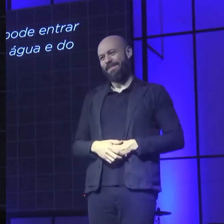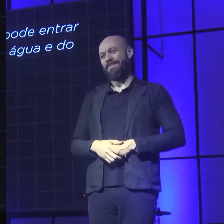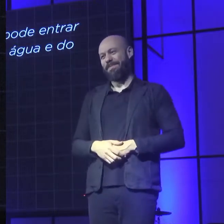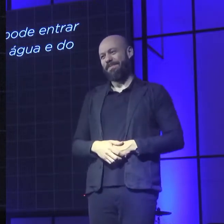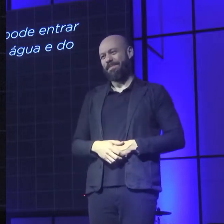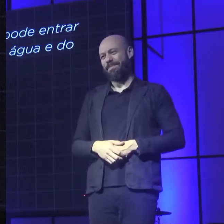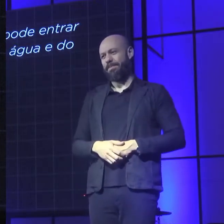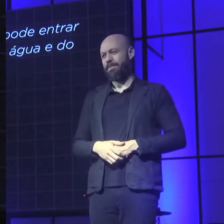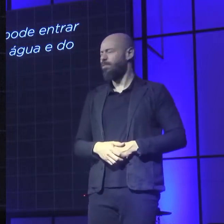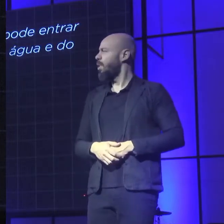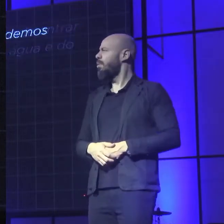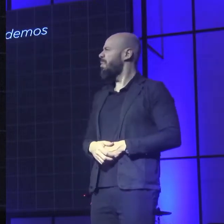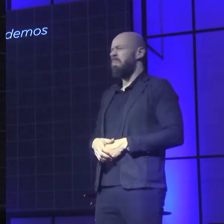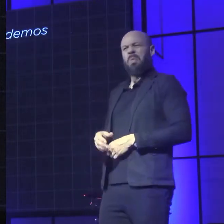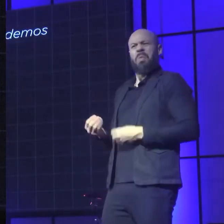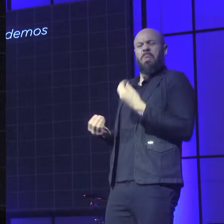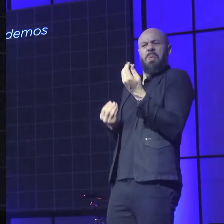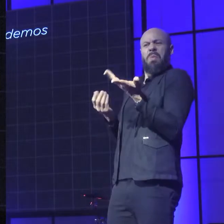como isso é possível?